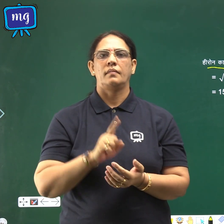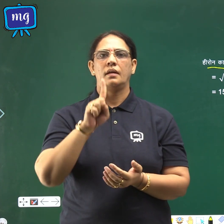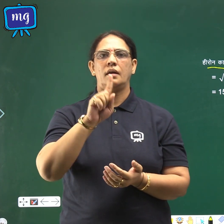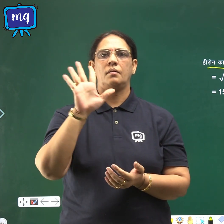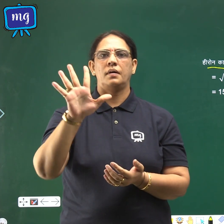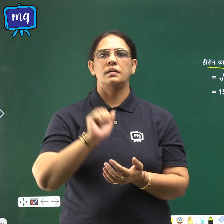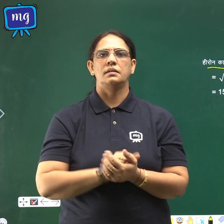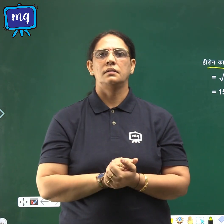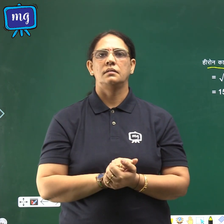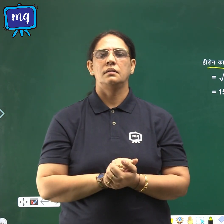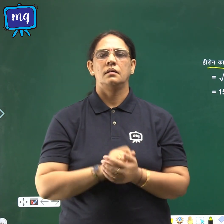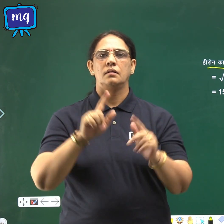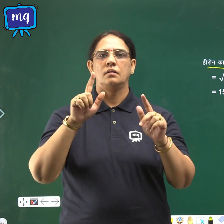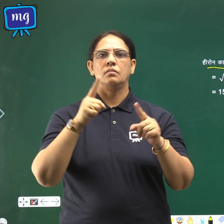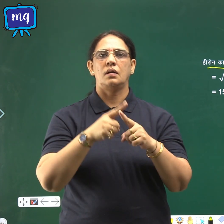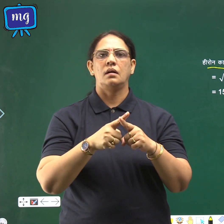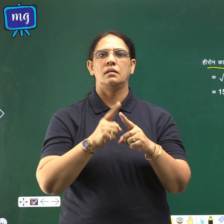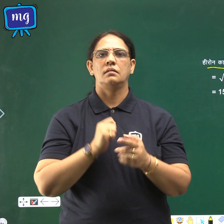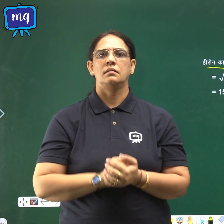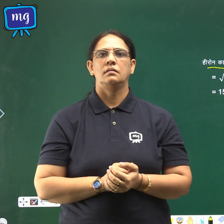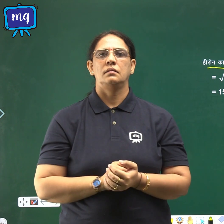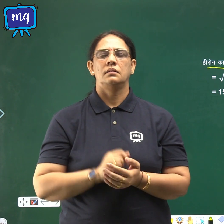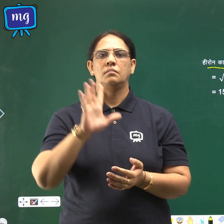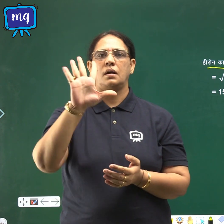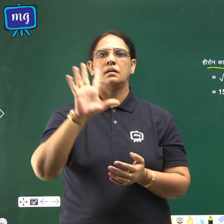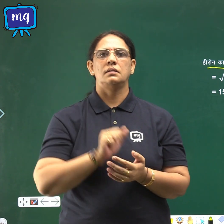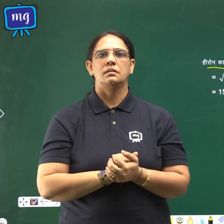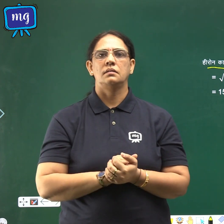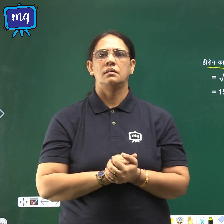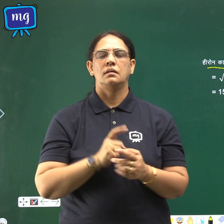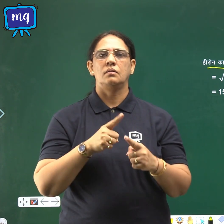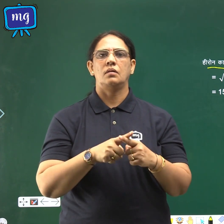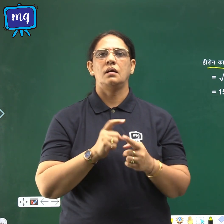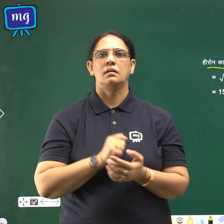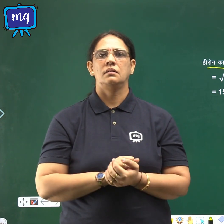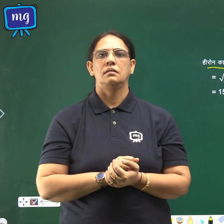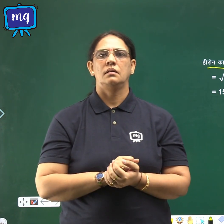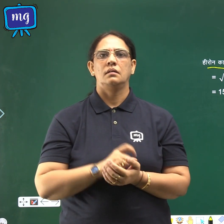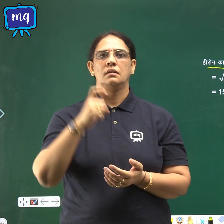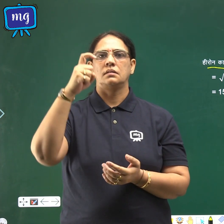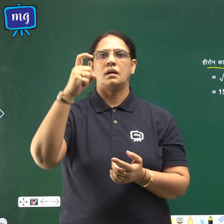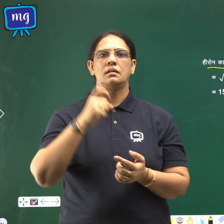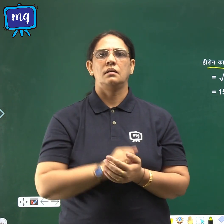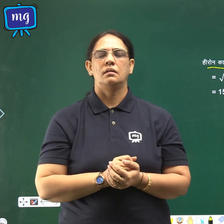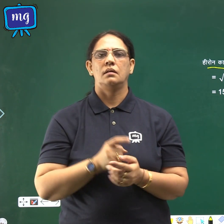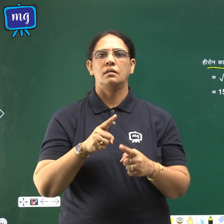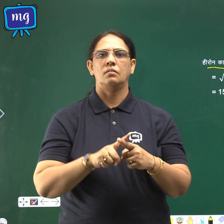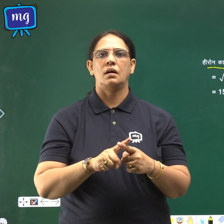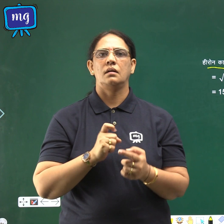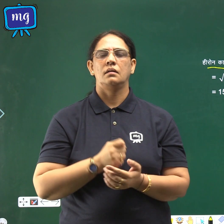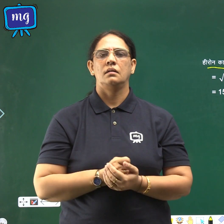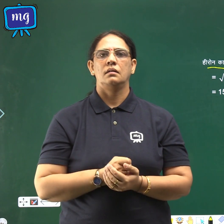15 गुणा 5 गुणा 7